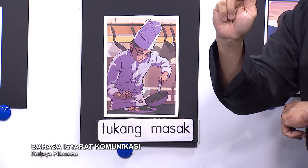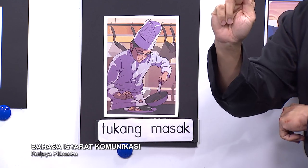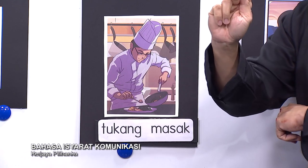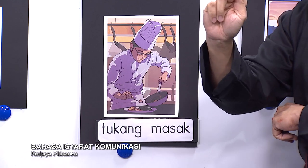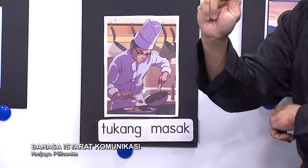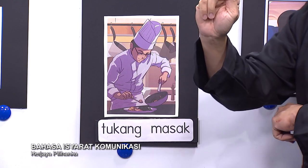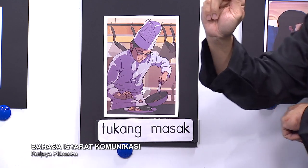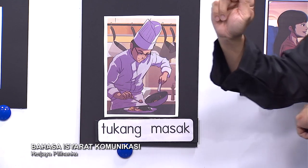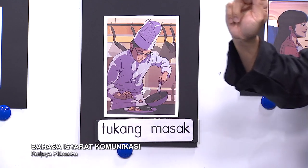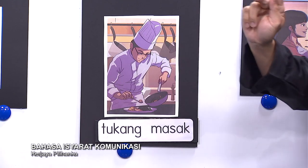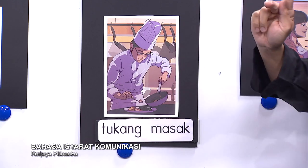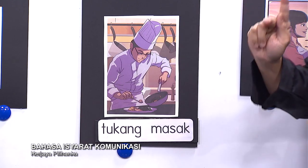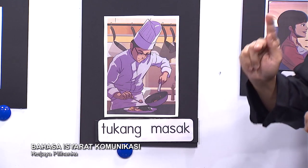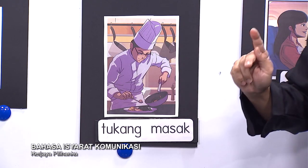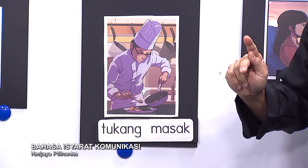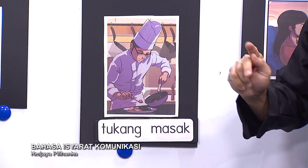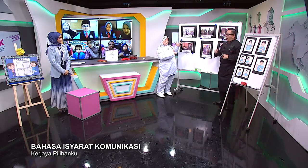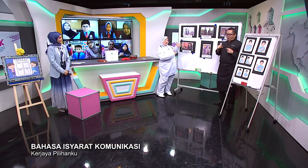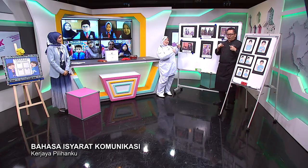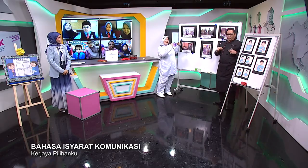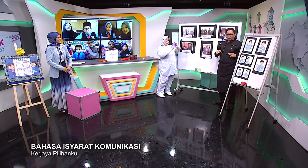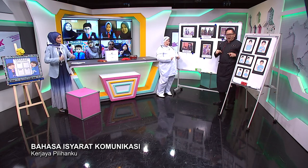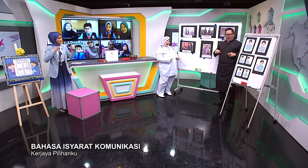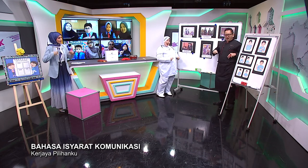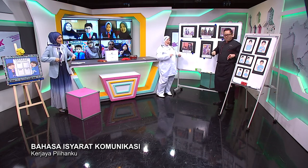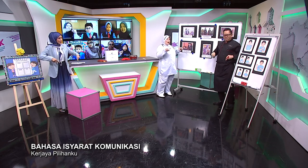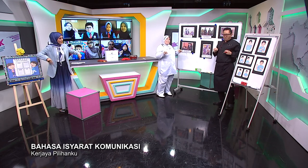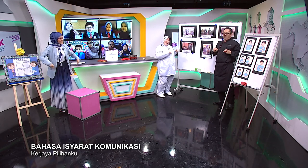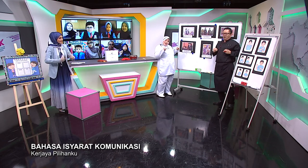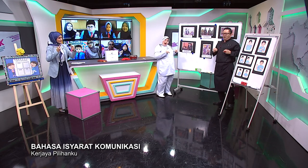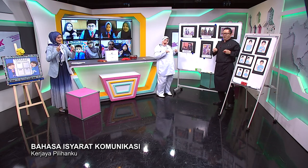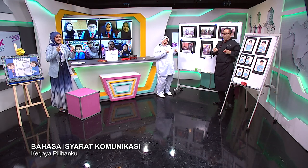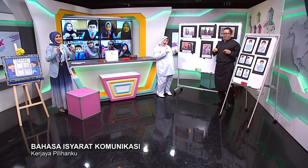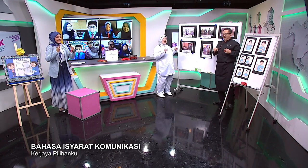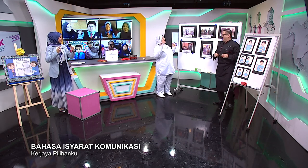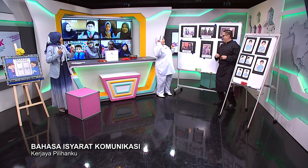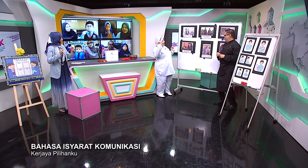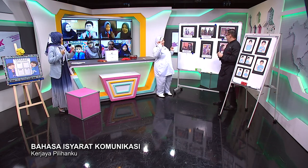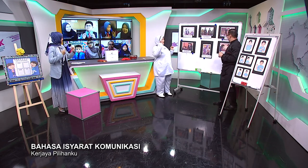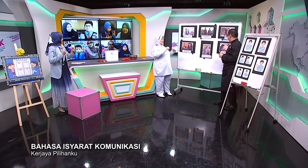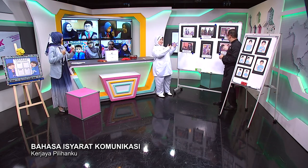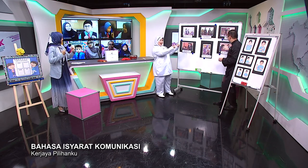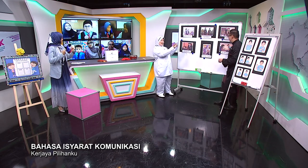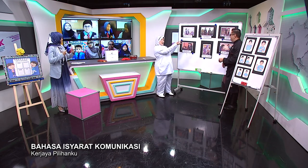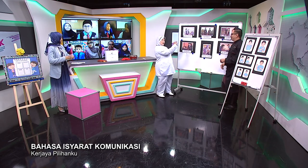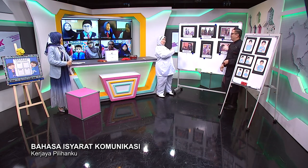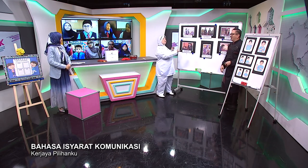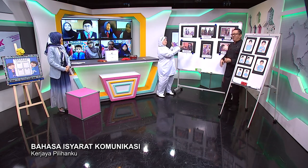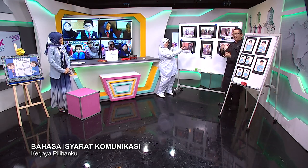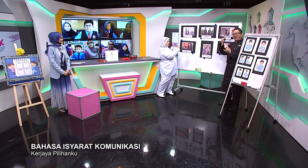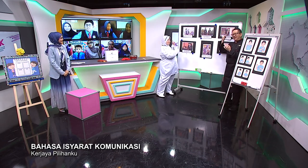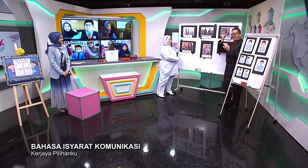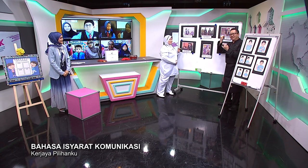M-A-S-A-K. Isyarat dia apa? Tukang masak. Okey, sekarang Cik